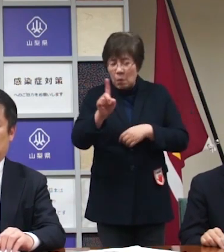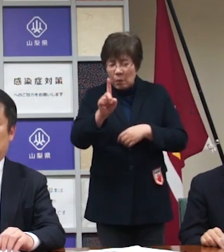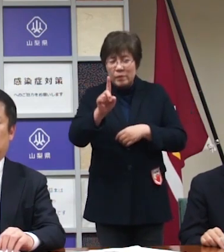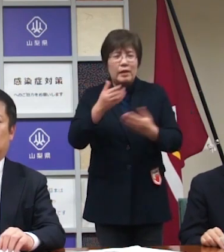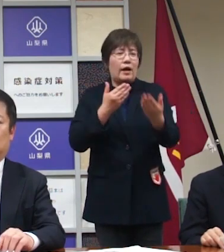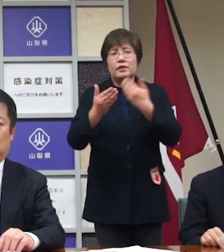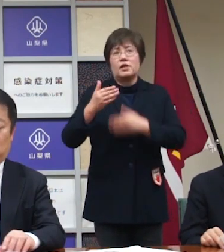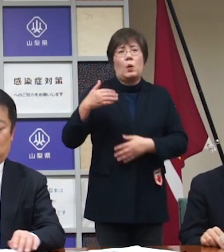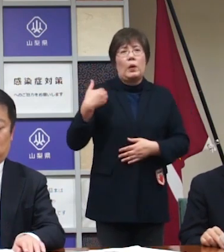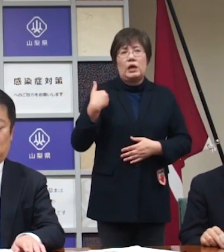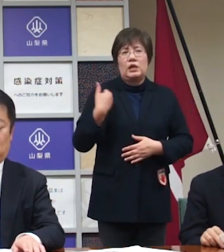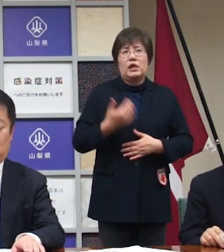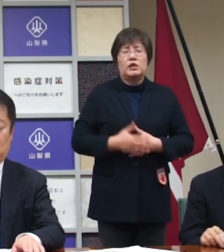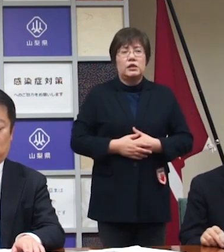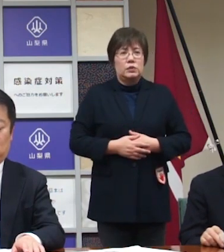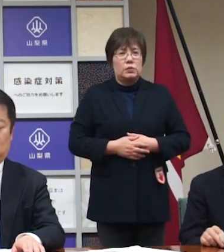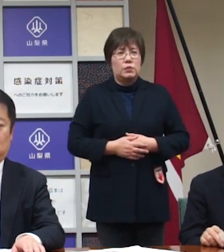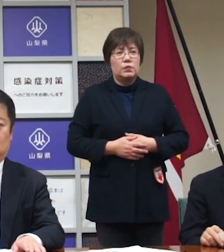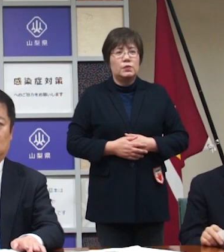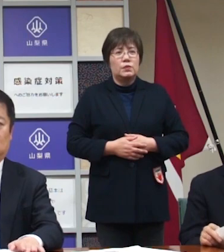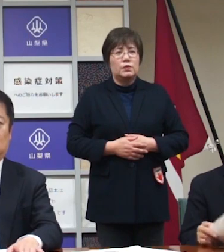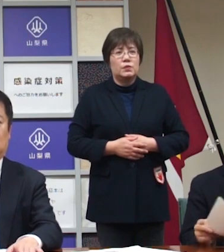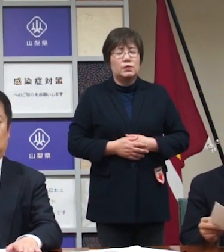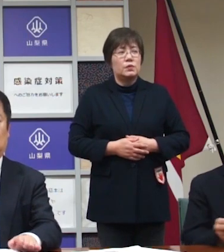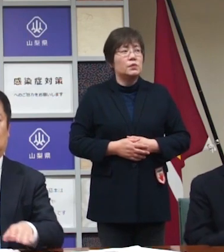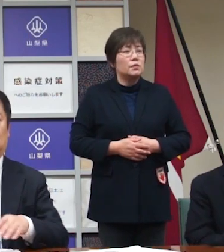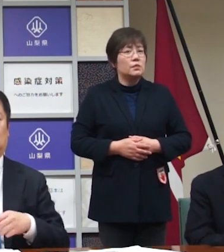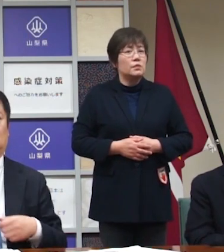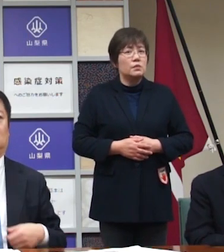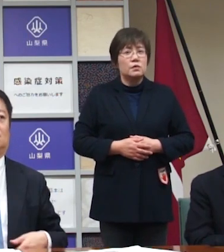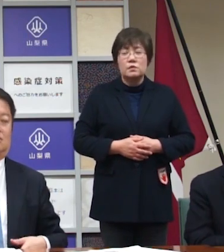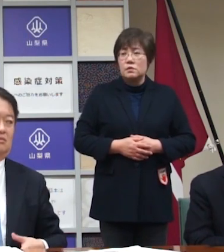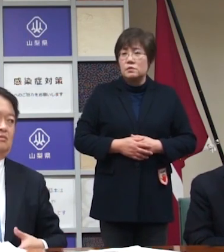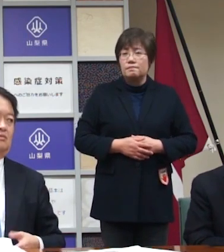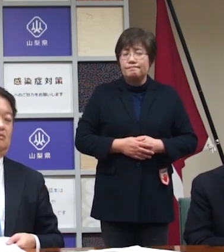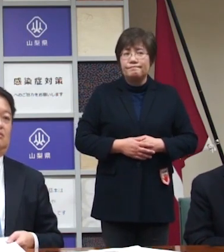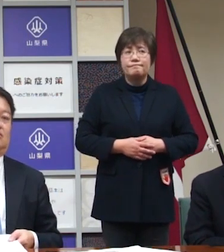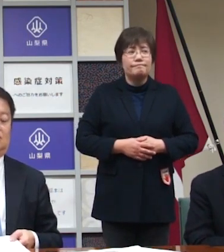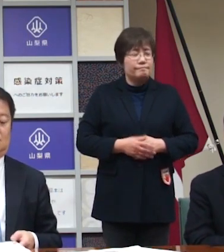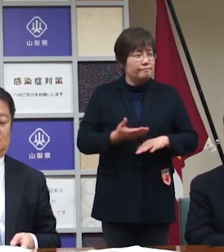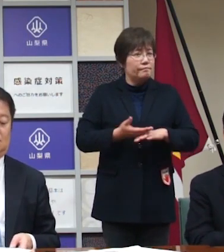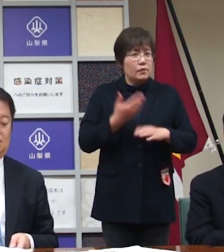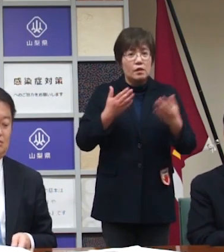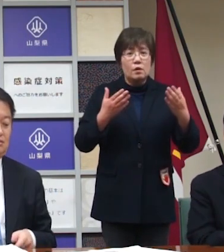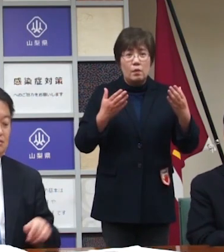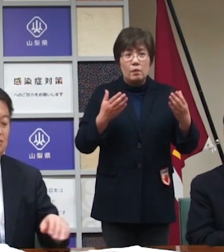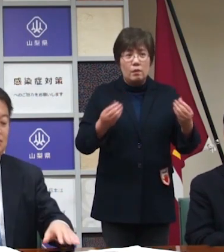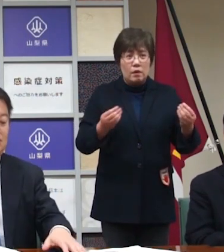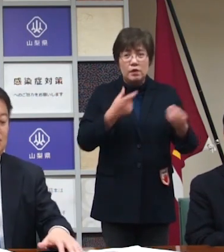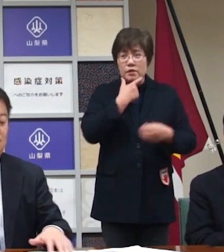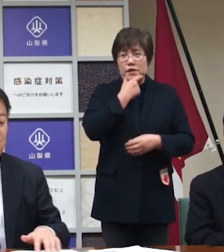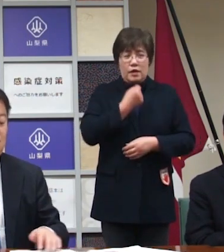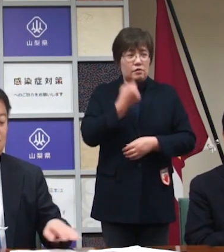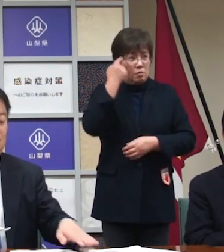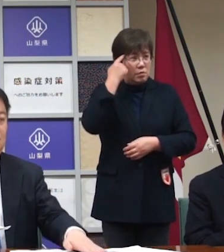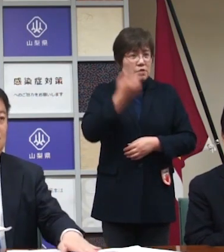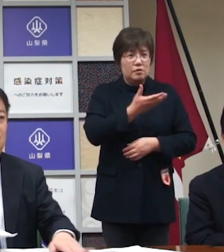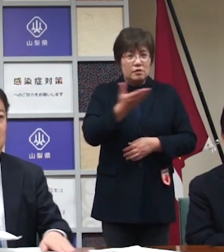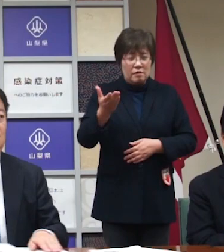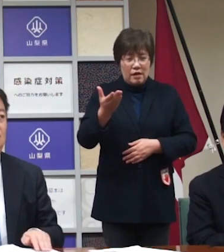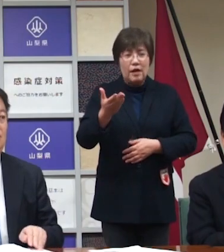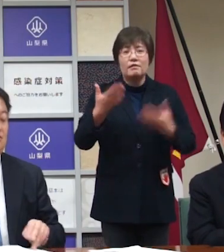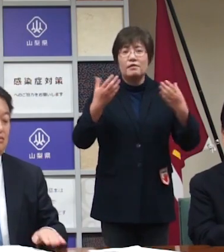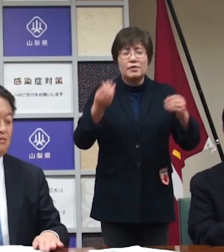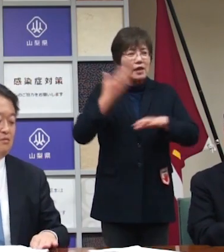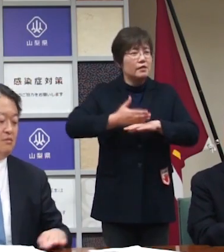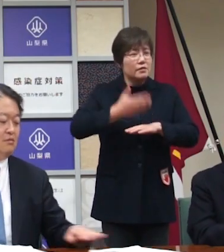。 はい、よろしいでしょうか。よろしければこれで、終了したいと思います。はい、ありがとう